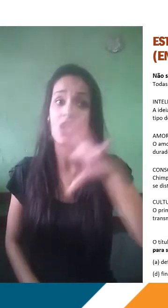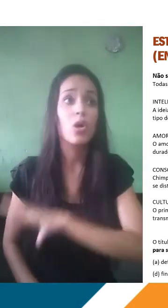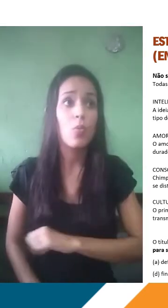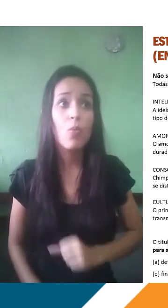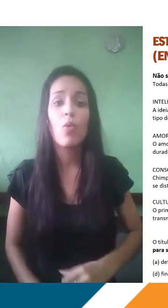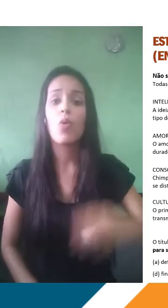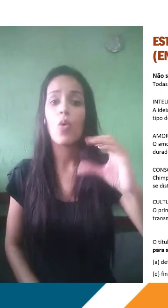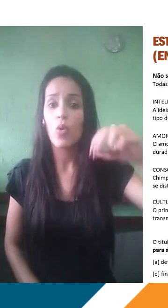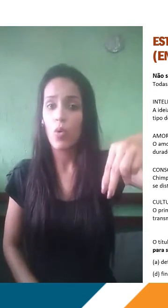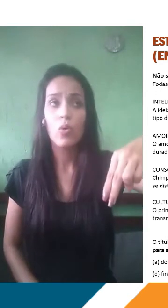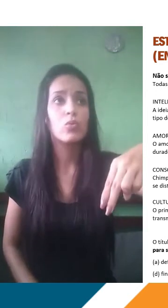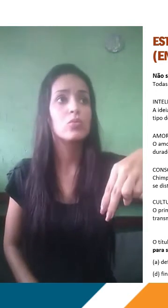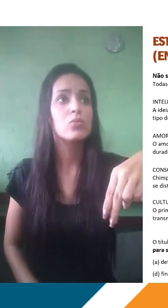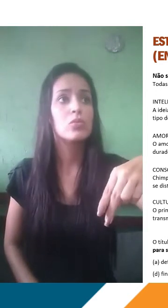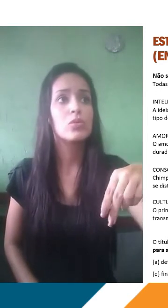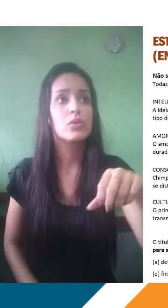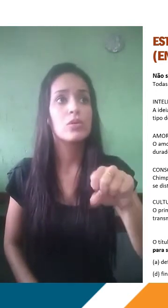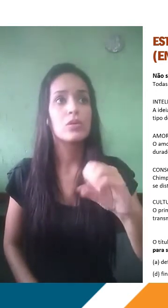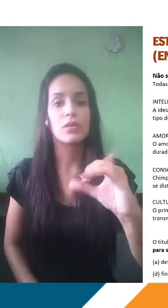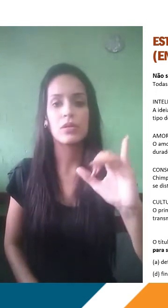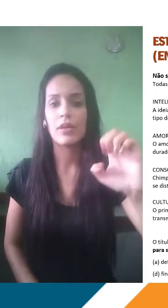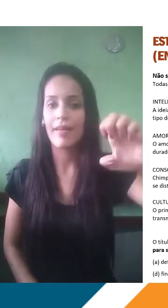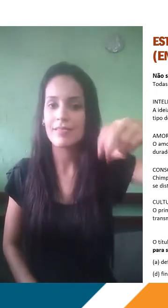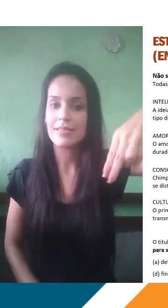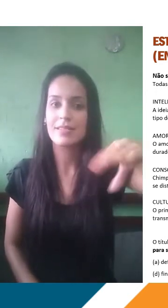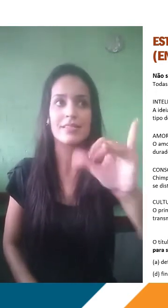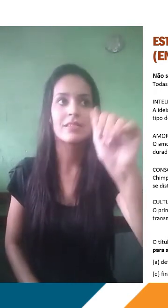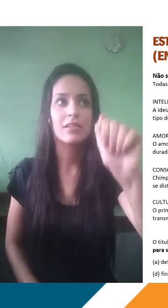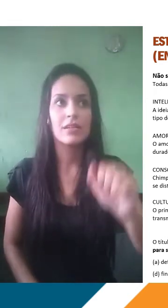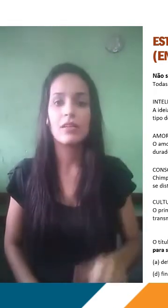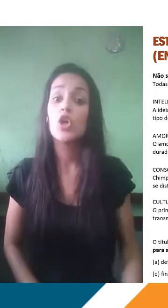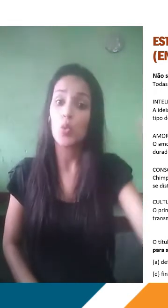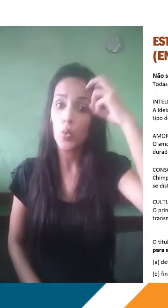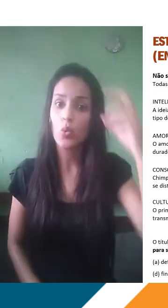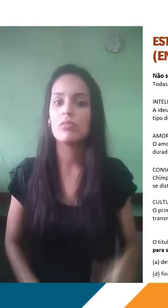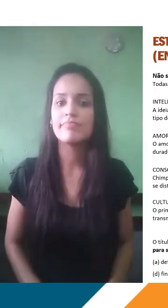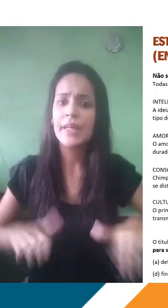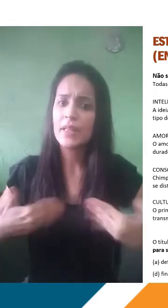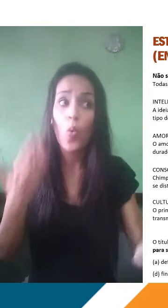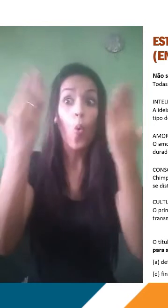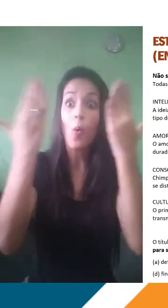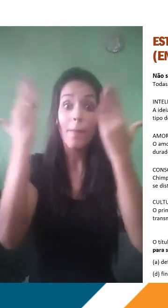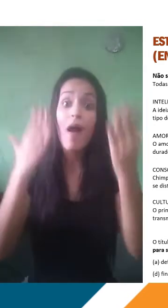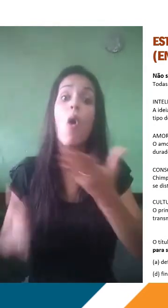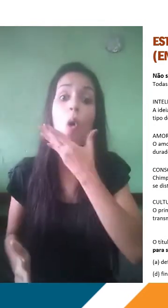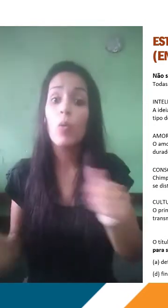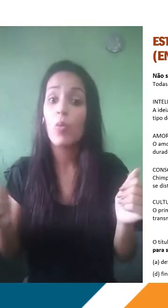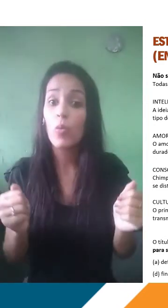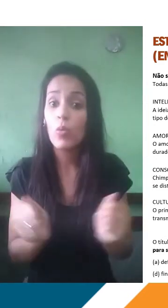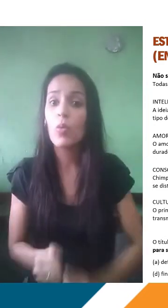Por meio dos quais ele compara o ser humano a aves, corvos, chimpanzés, cetáceos e primatas,